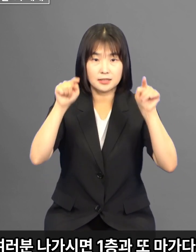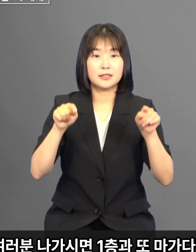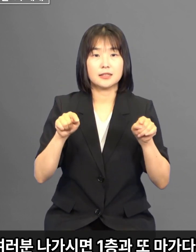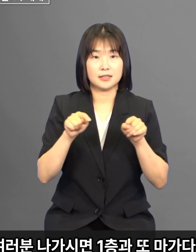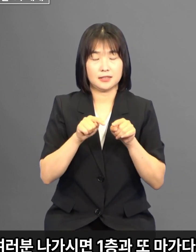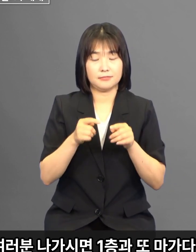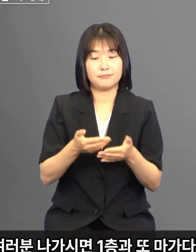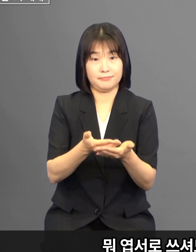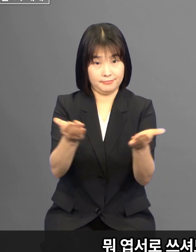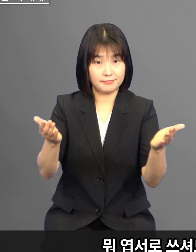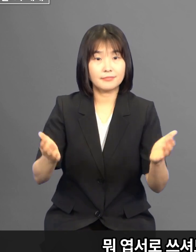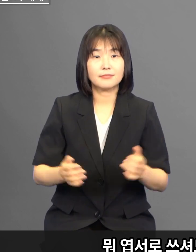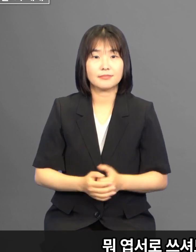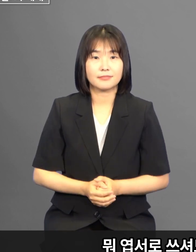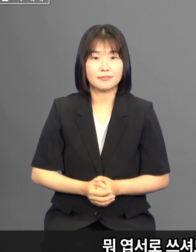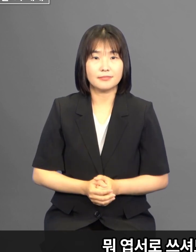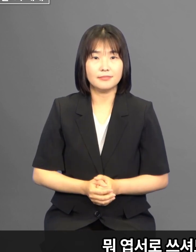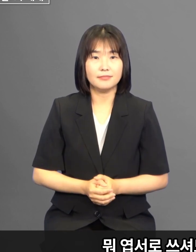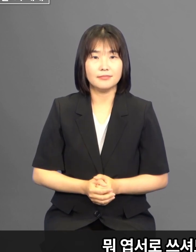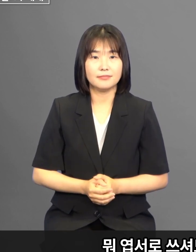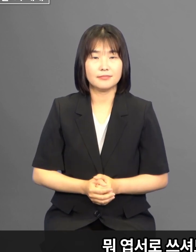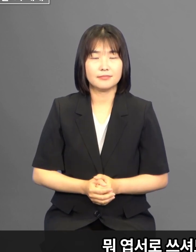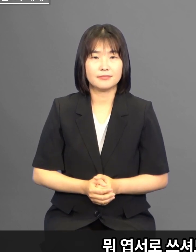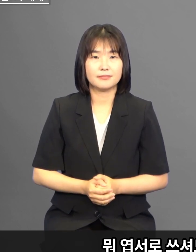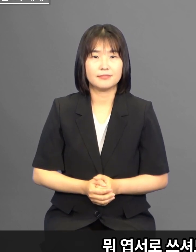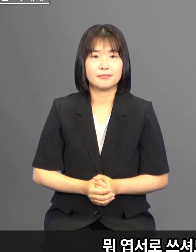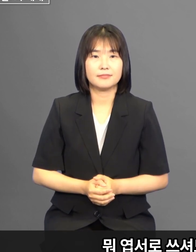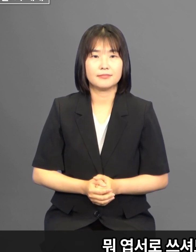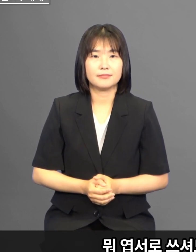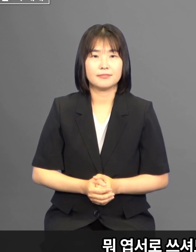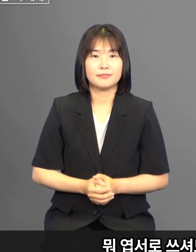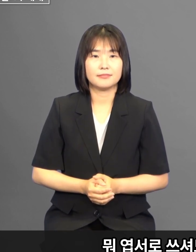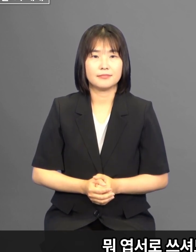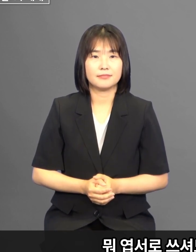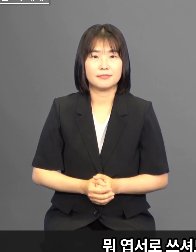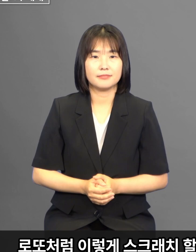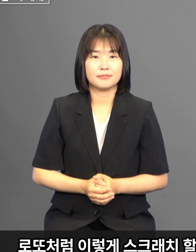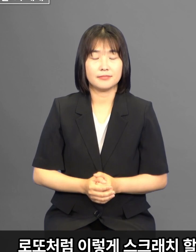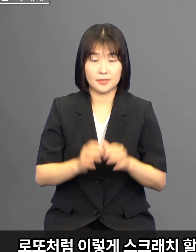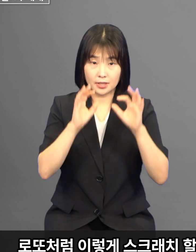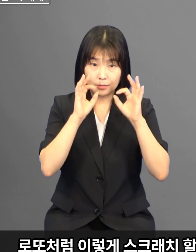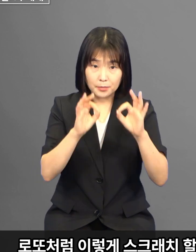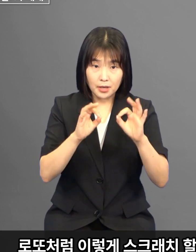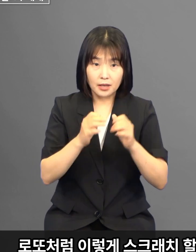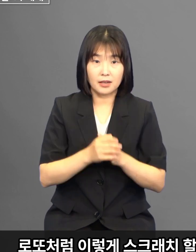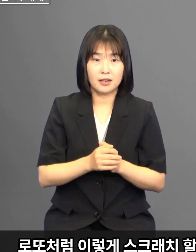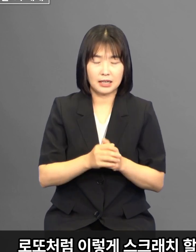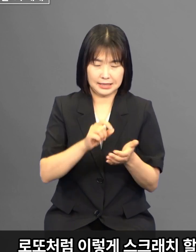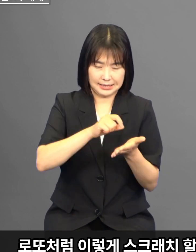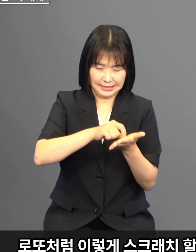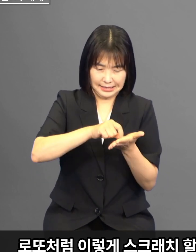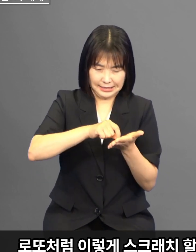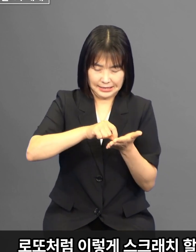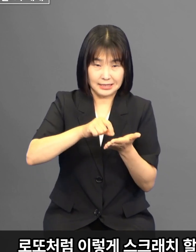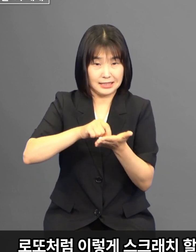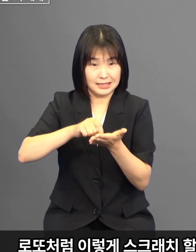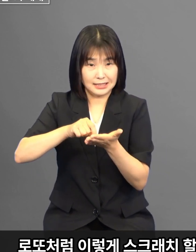엽서를 받게 되실 겁니다. 엽서로 쓰셔도 되고요. 뒷장에 넘기시면 로또처럼 이렇게 스크래치 할 수